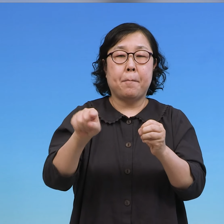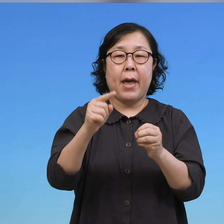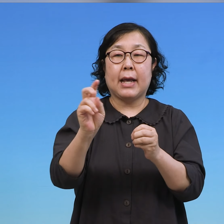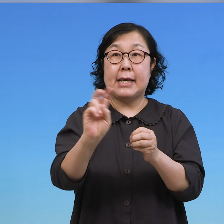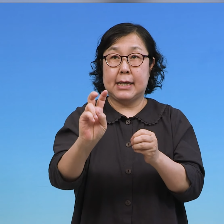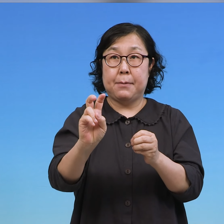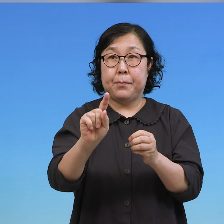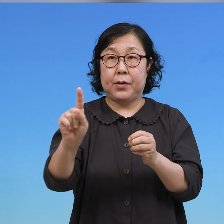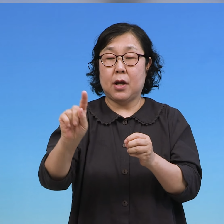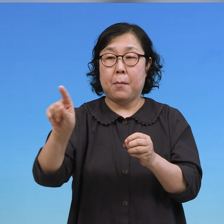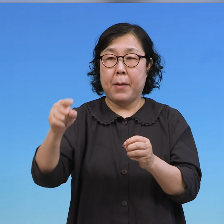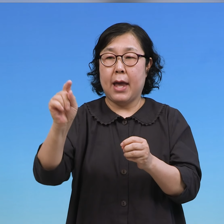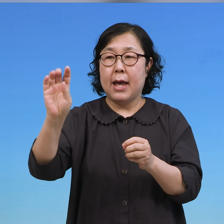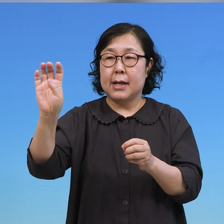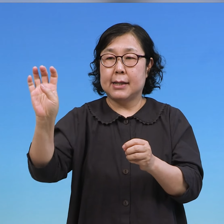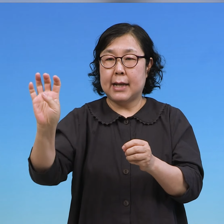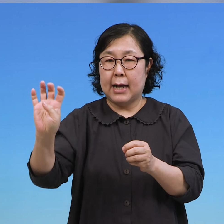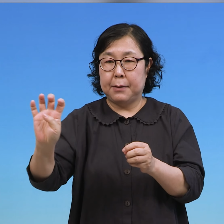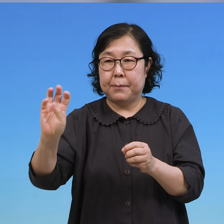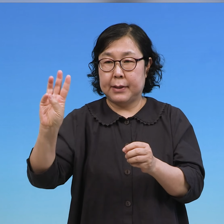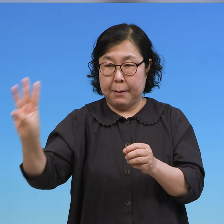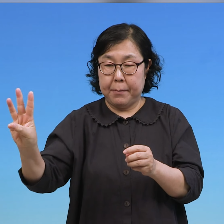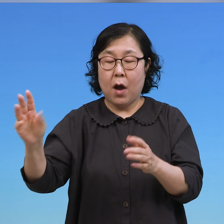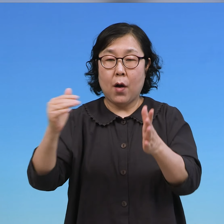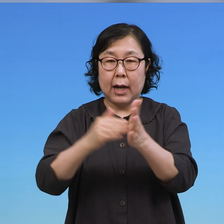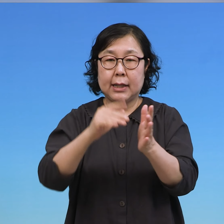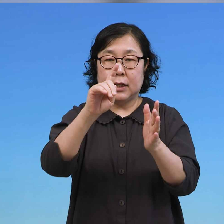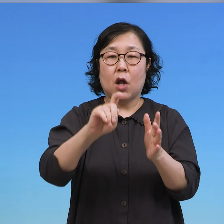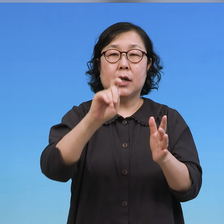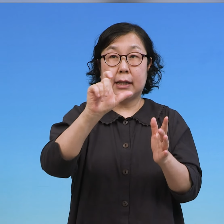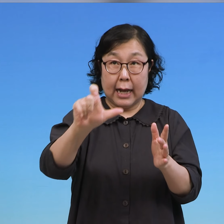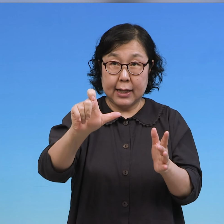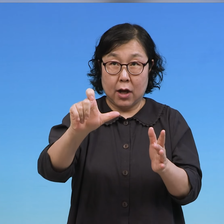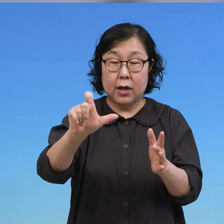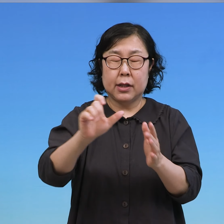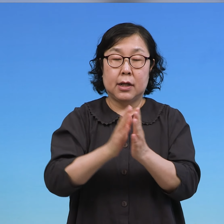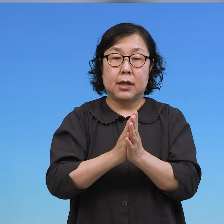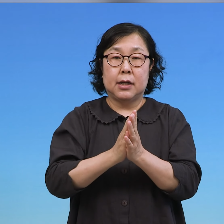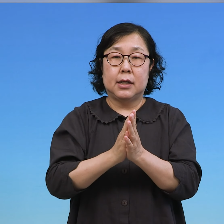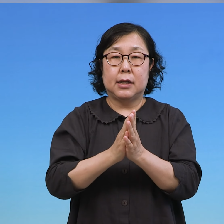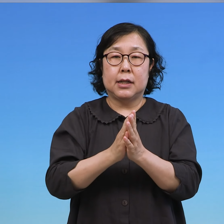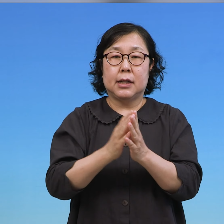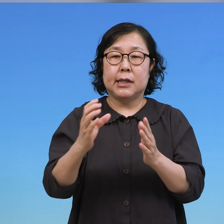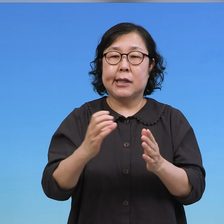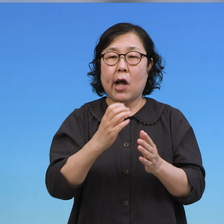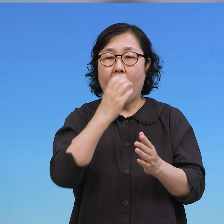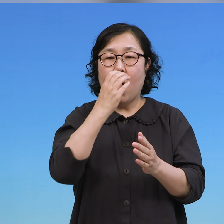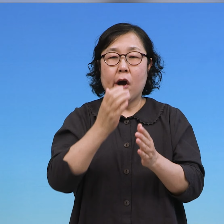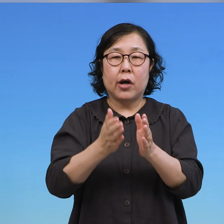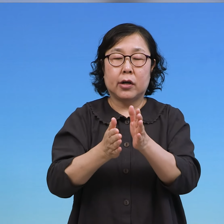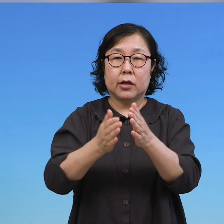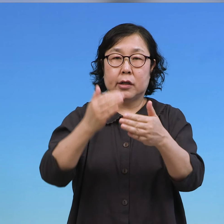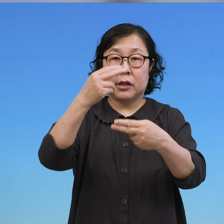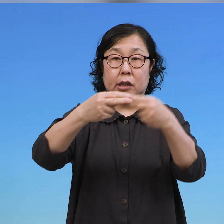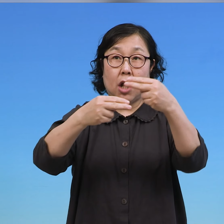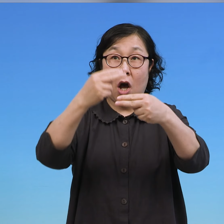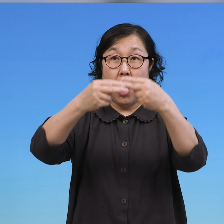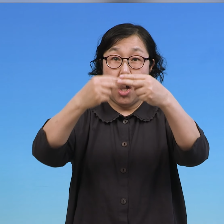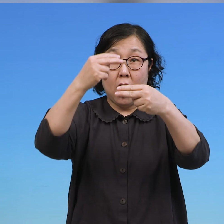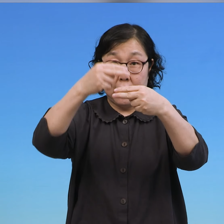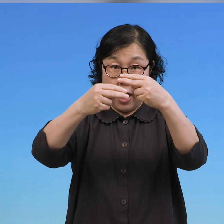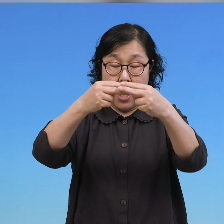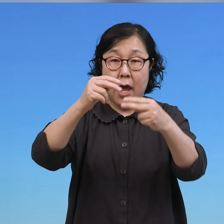120편부터 134편까지의 15편의 시편은 이 성전에 올라가는 순례자의 노래 시리즈입니다.